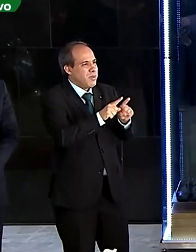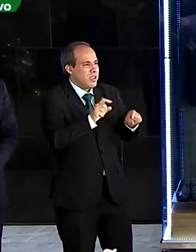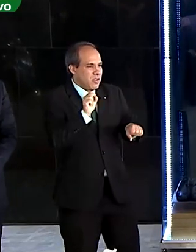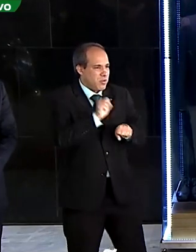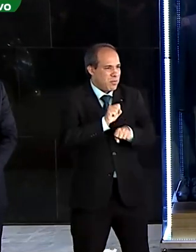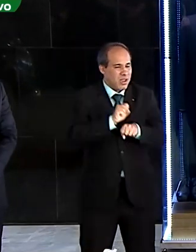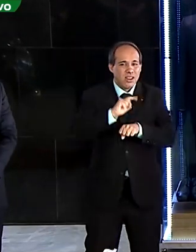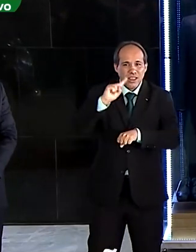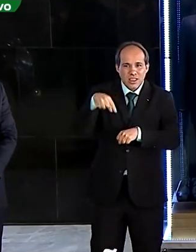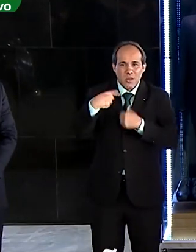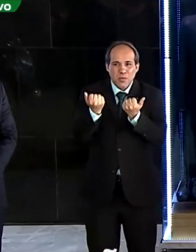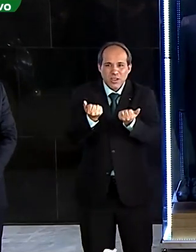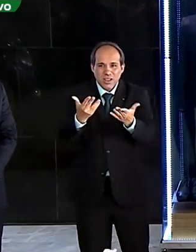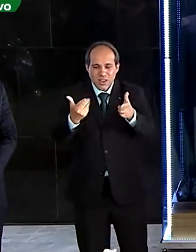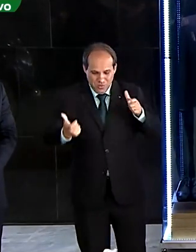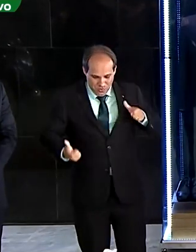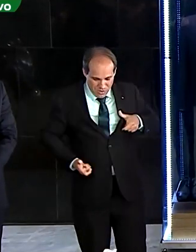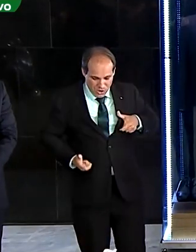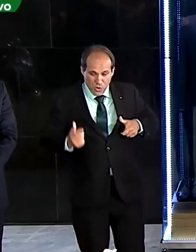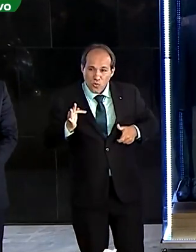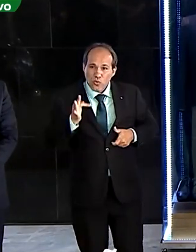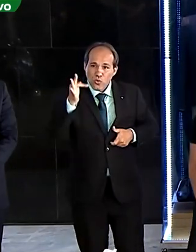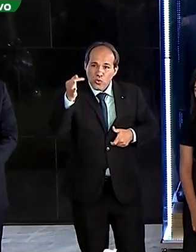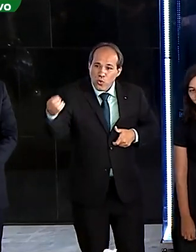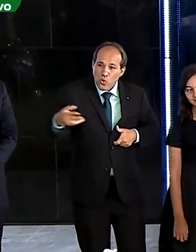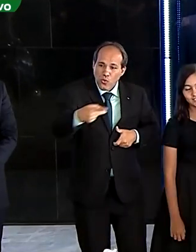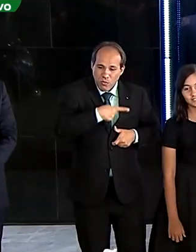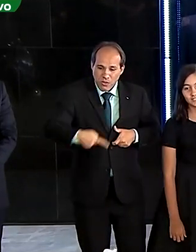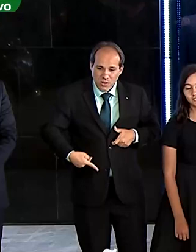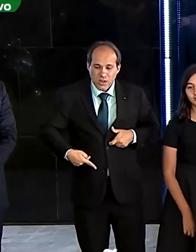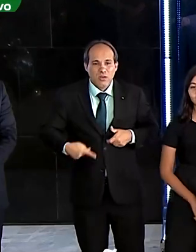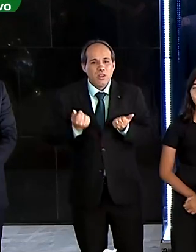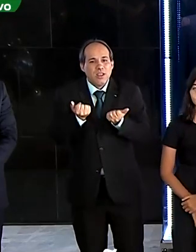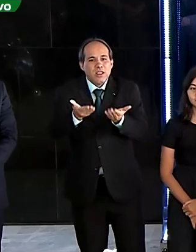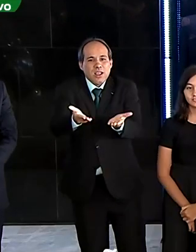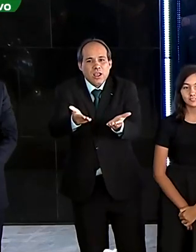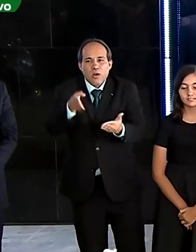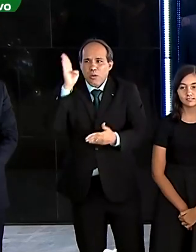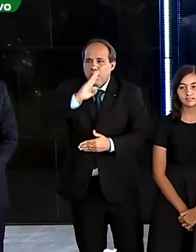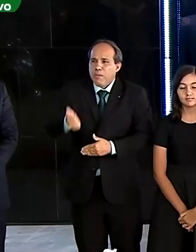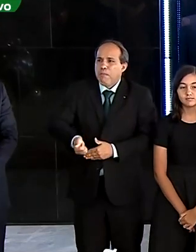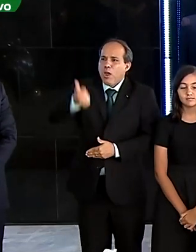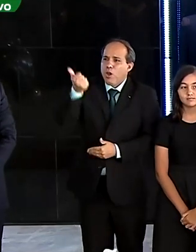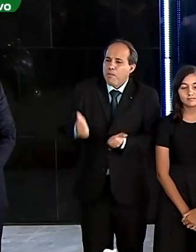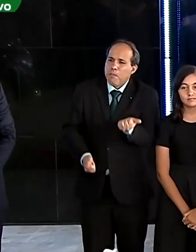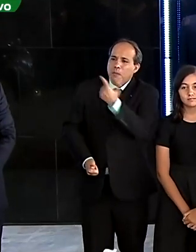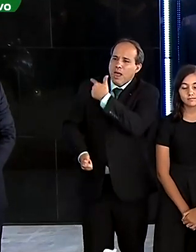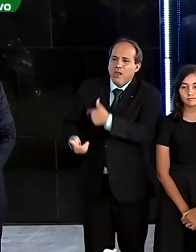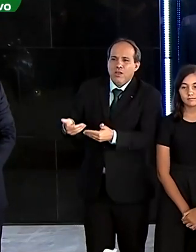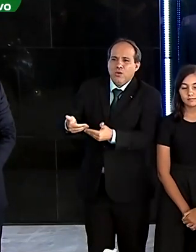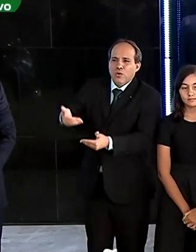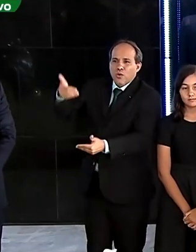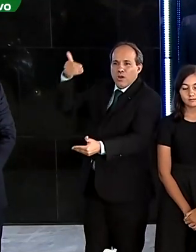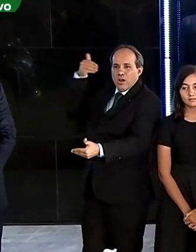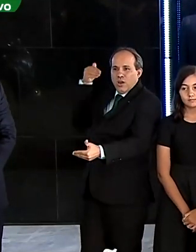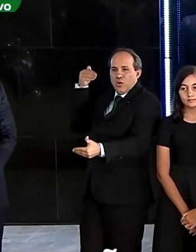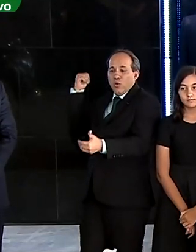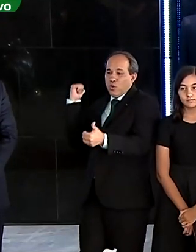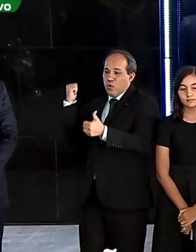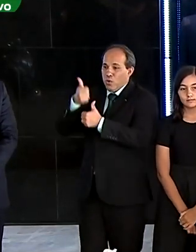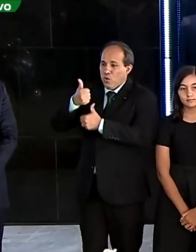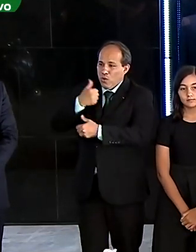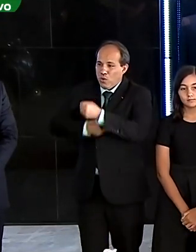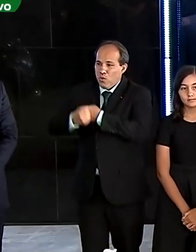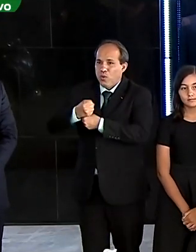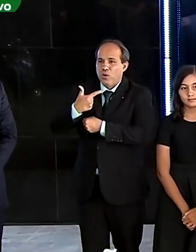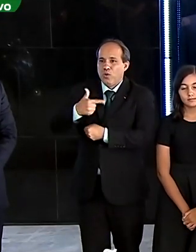entregar a faixa para o futuro presidente, que nós entregamos um Brasil bem melhor do que pegamos no início do ano